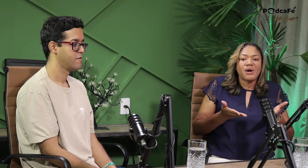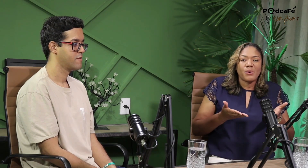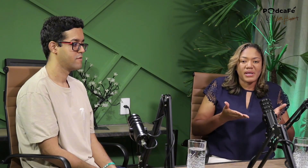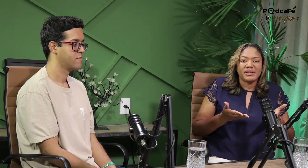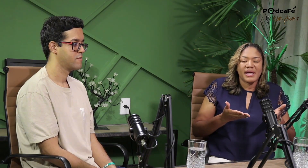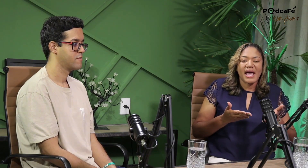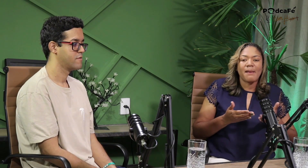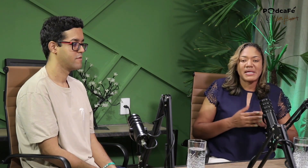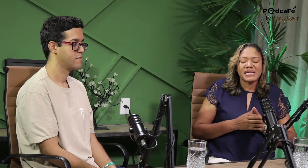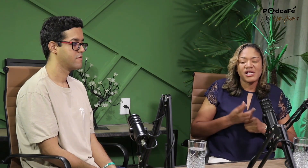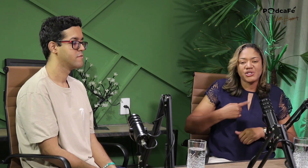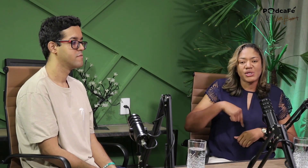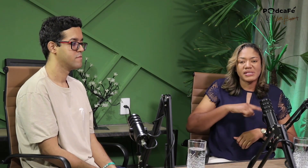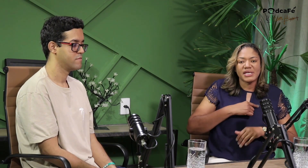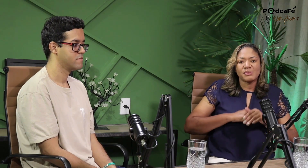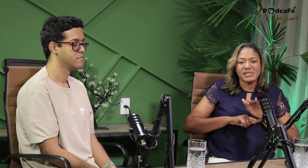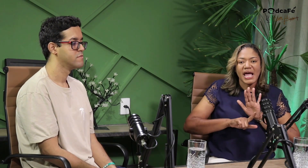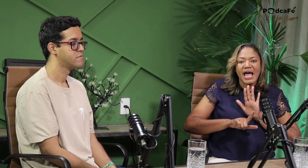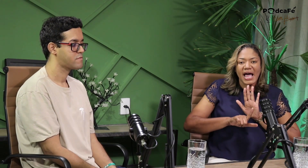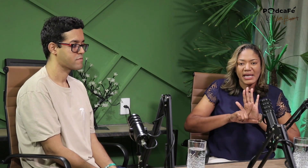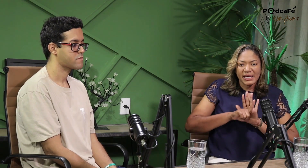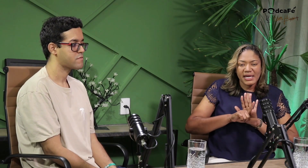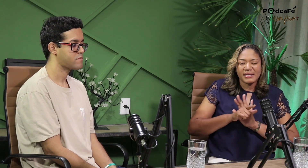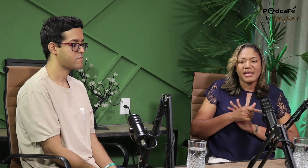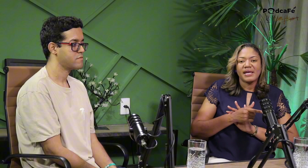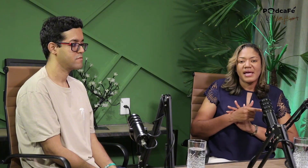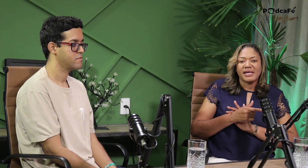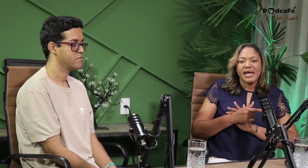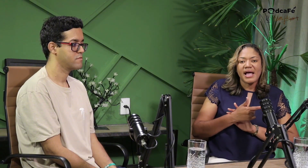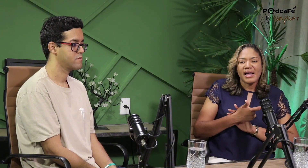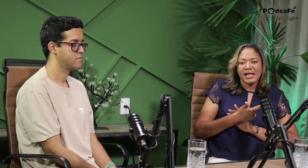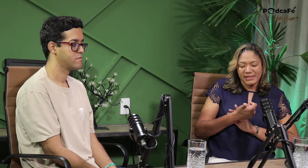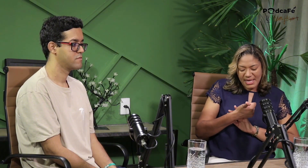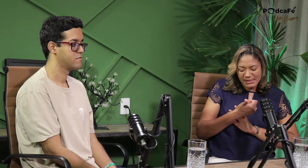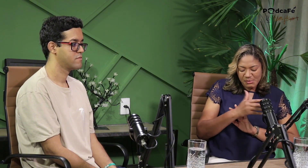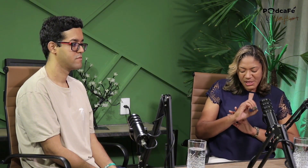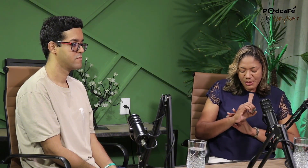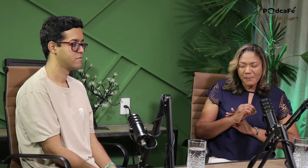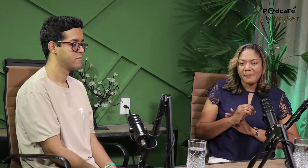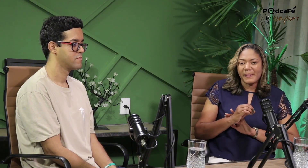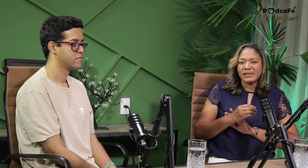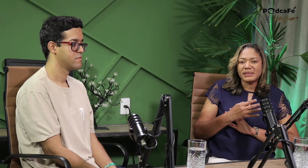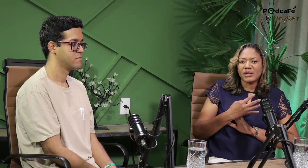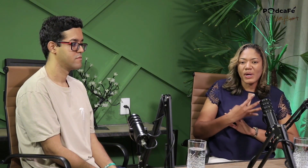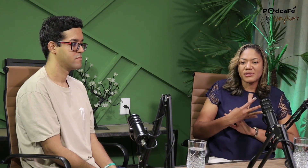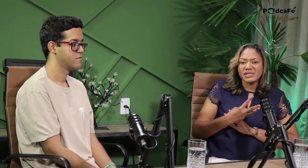é de agora, né, apesar de nós termos a lei, né, que é a